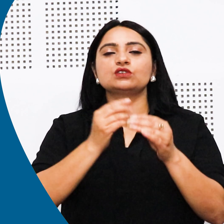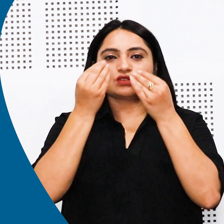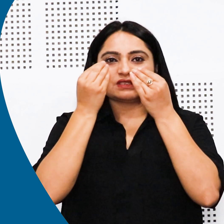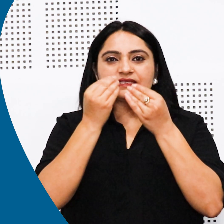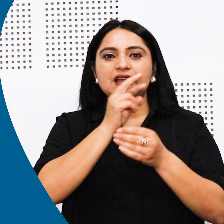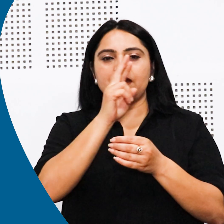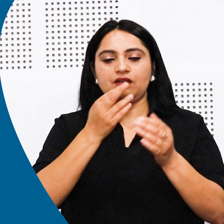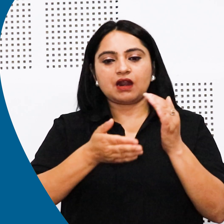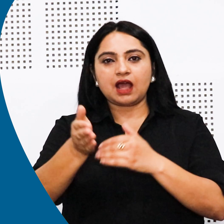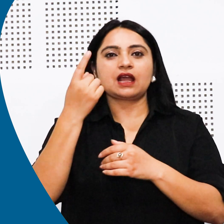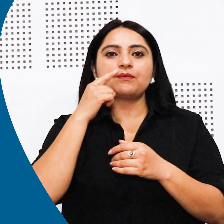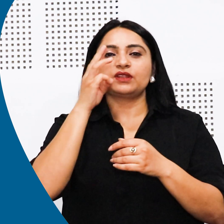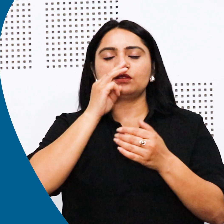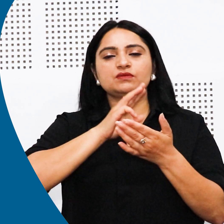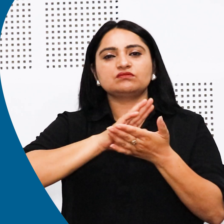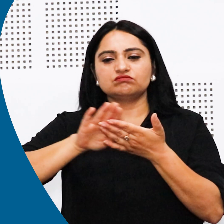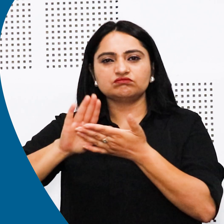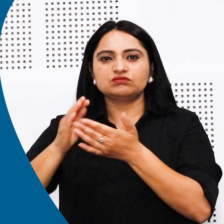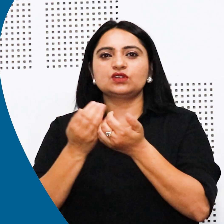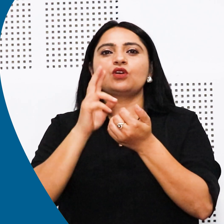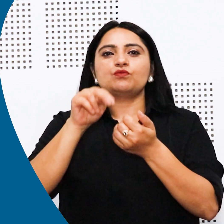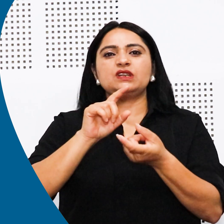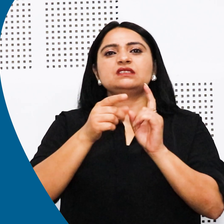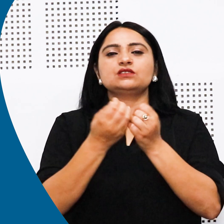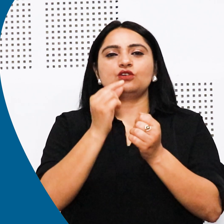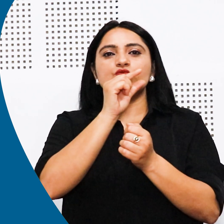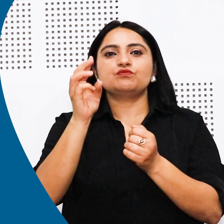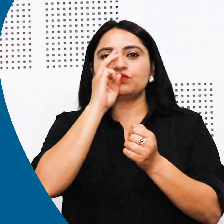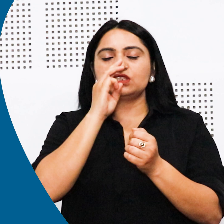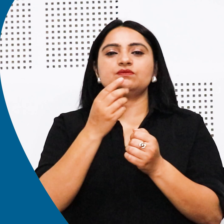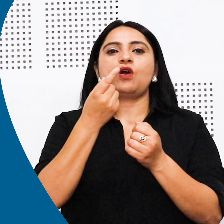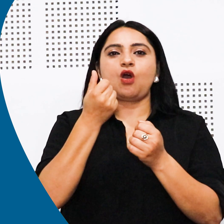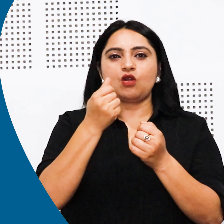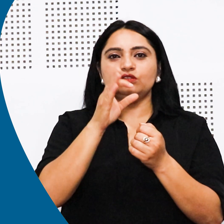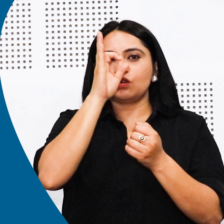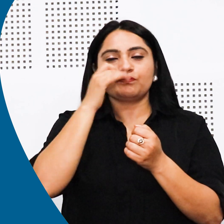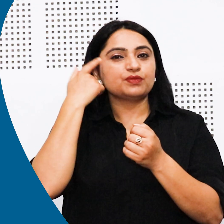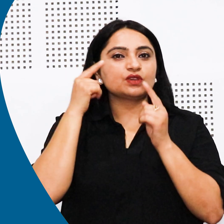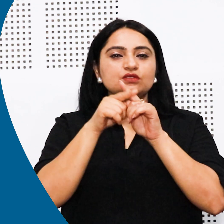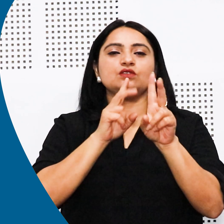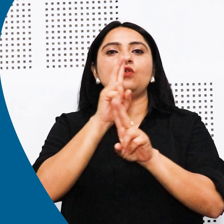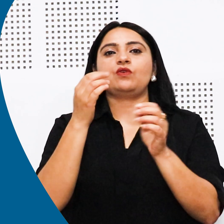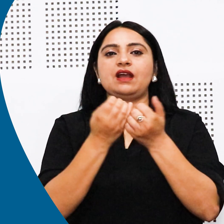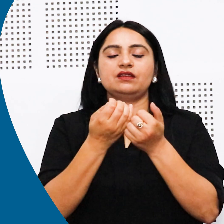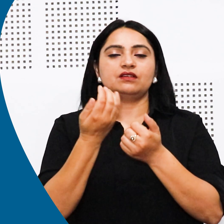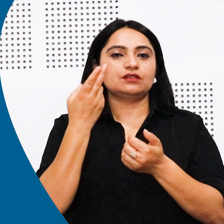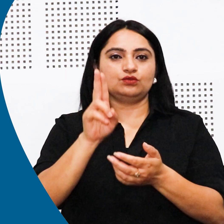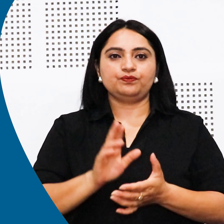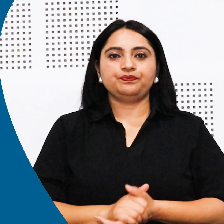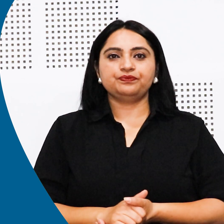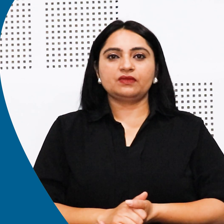सिकाइ र आगामी दिनमा सुधार गर्नुपर्ने पक्षका बारेमा अर्थविद भोगेन्द्र झासँगको कुराकानी सुनाएका